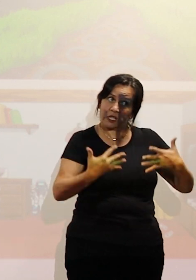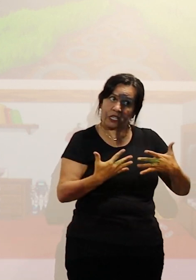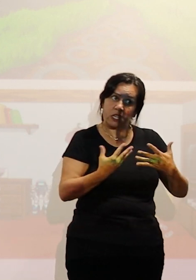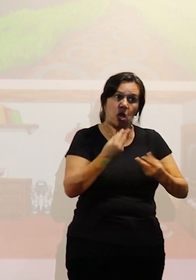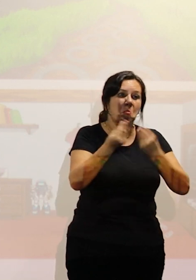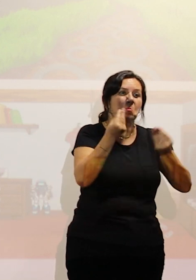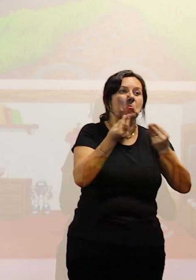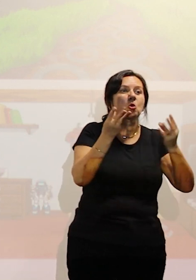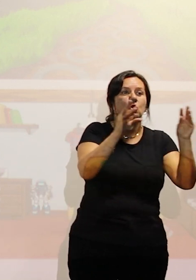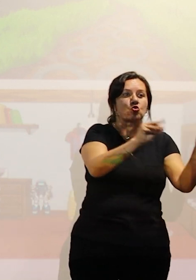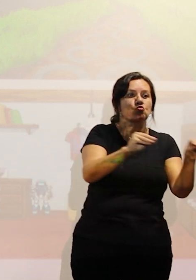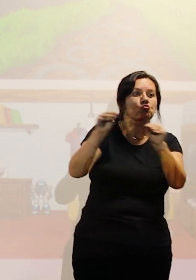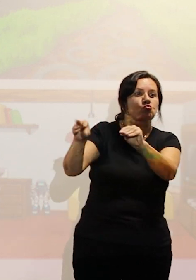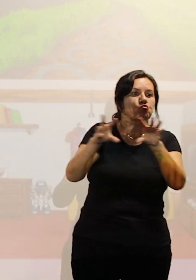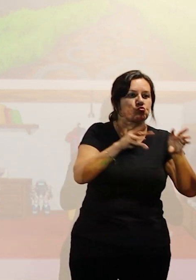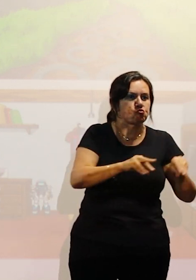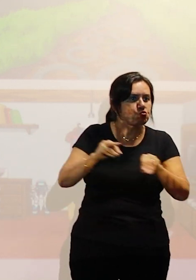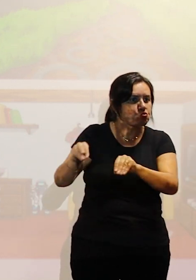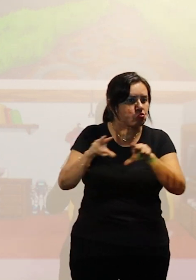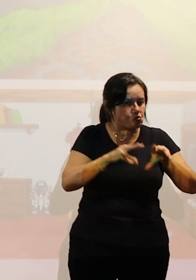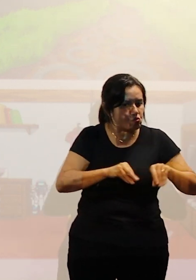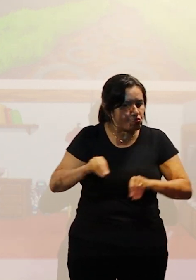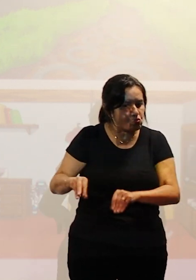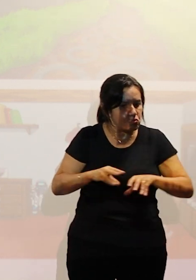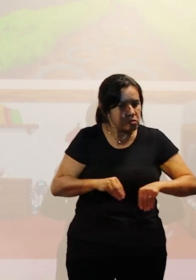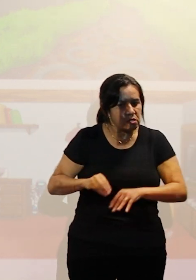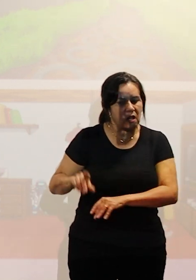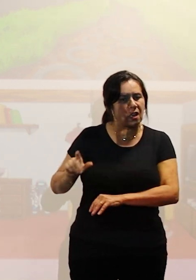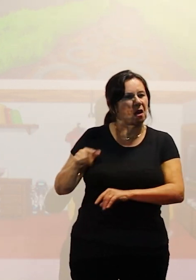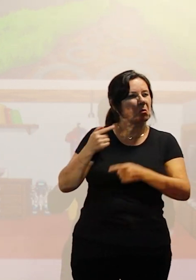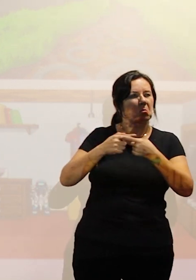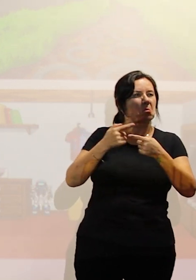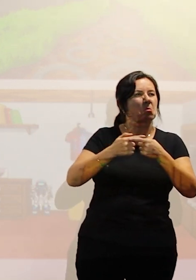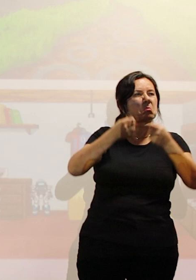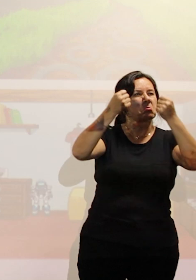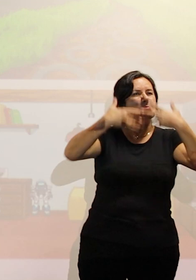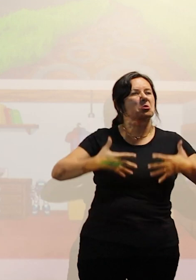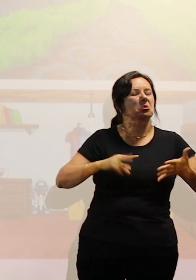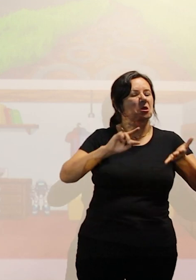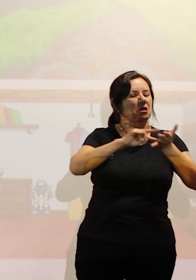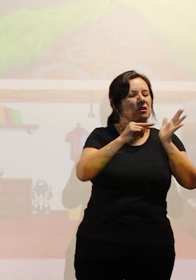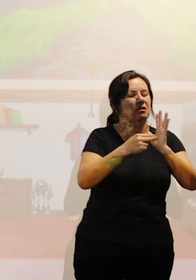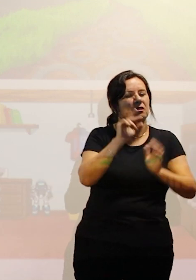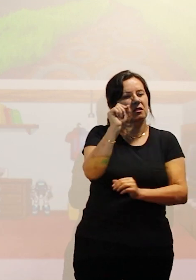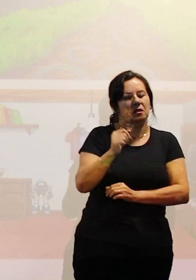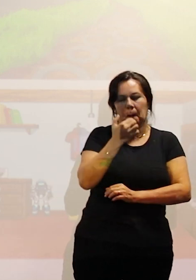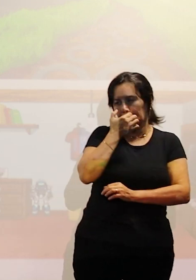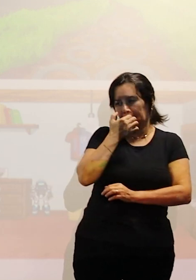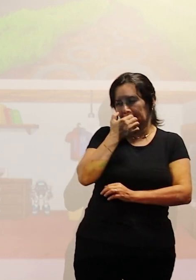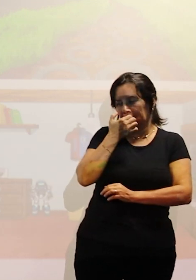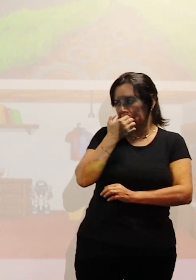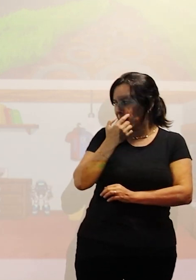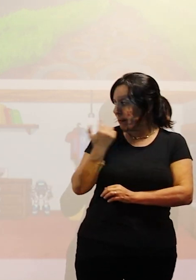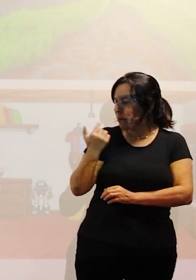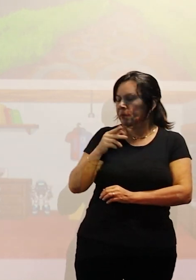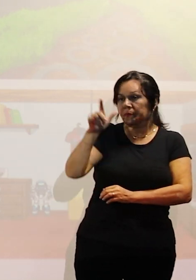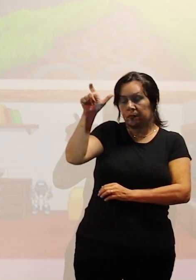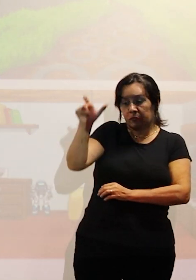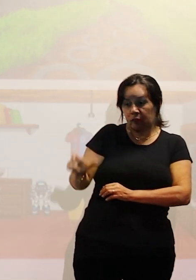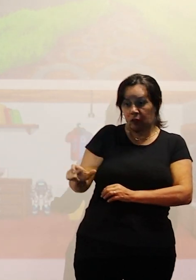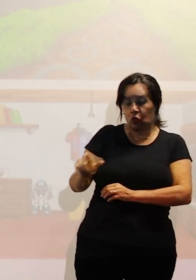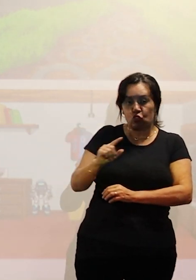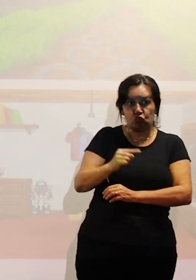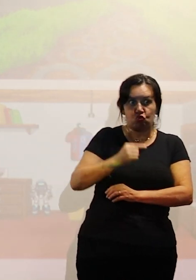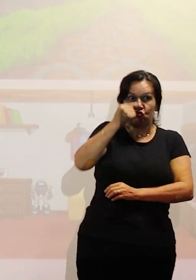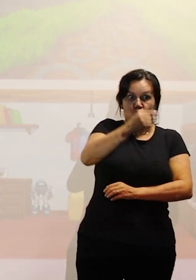estar ali. Tem uma explicação. Até os desenhos tinham um remeter ali à nossa personagem.